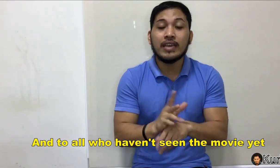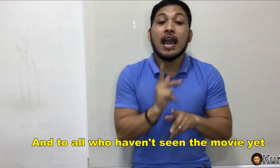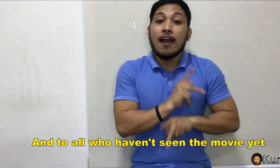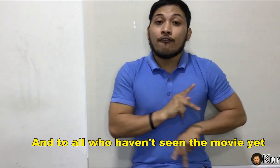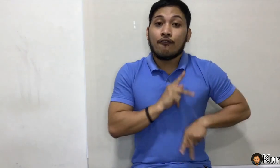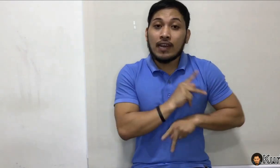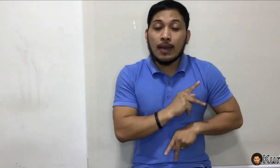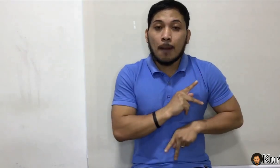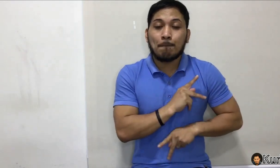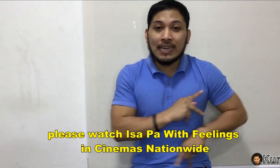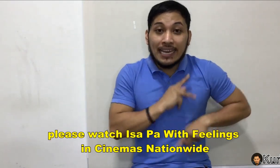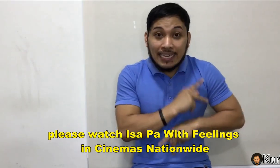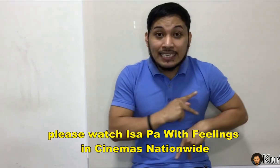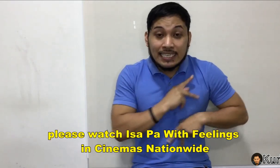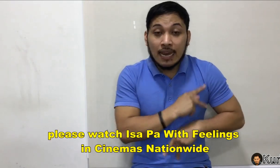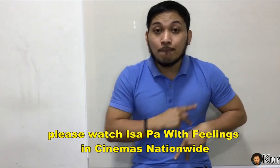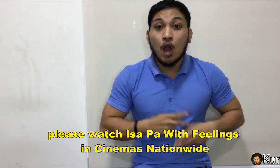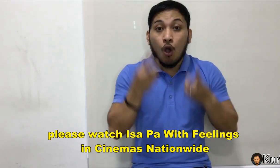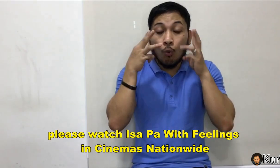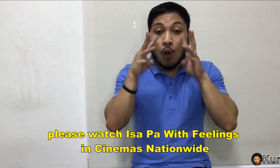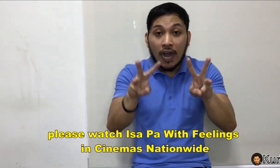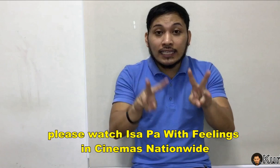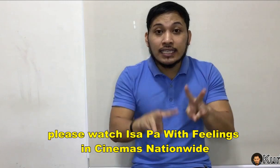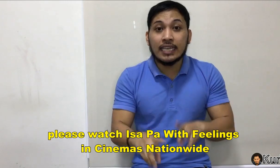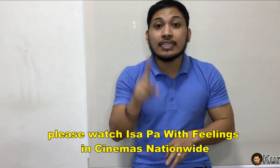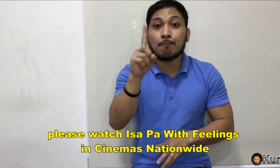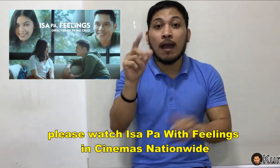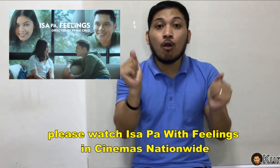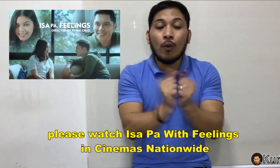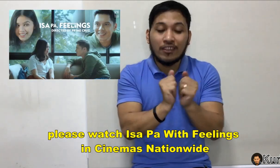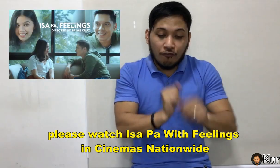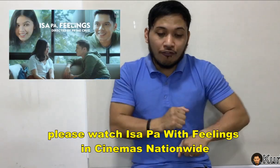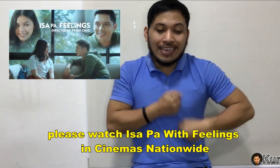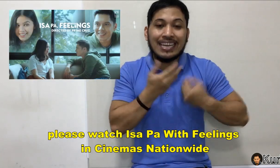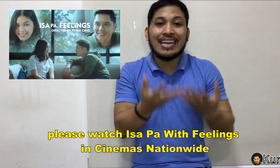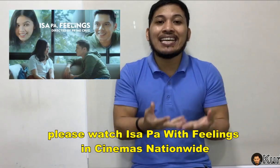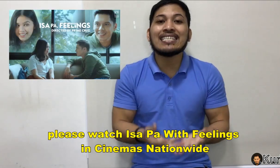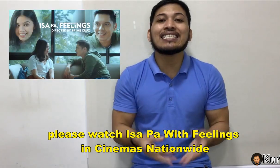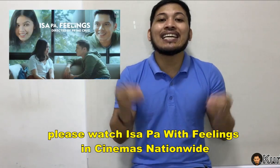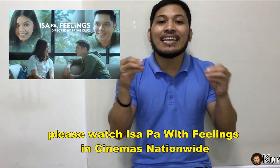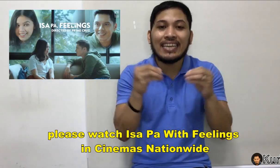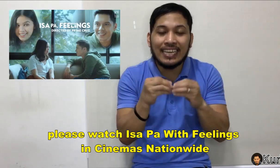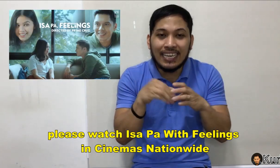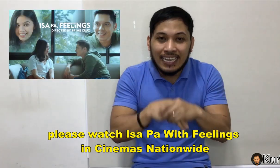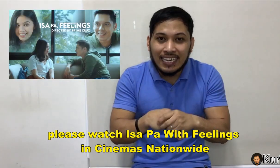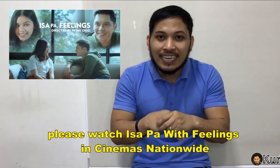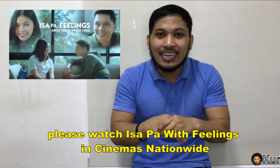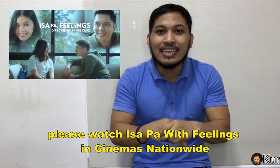movie, please watch Isa Pa with Feelings in